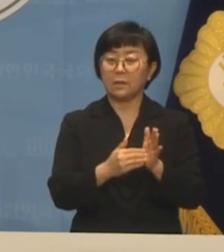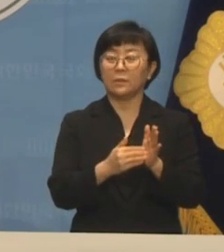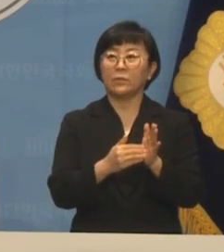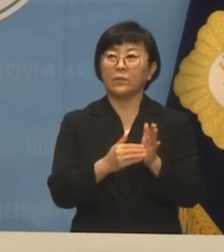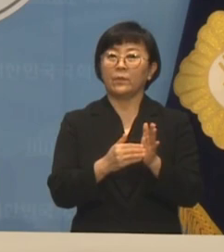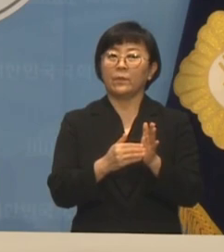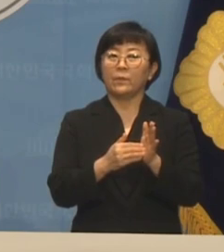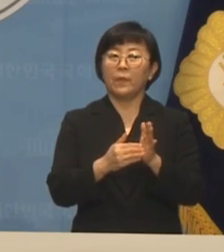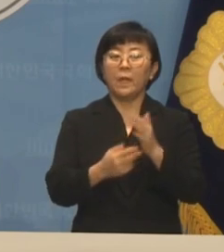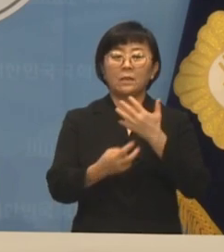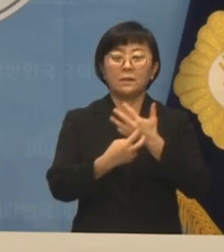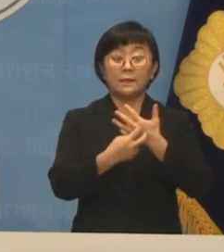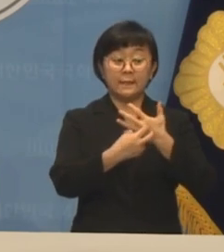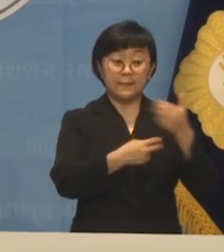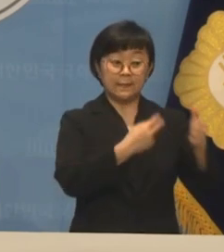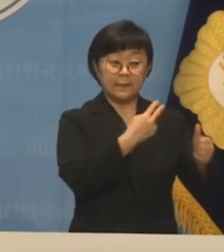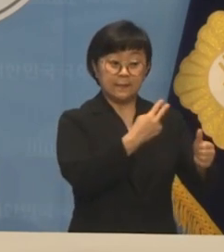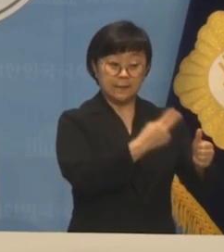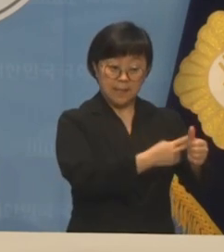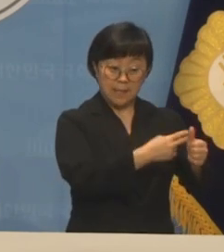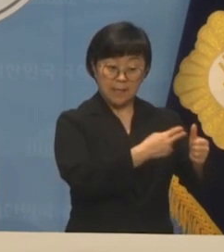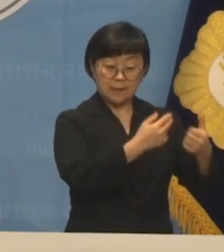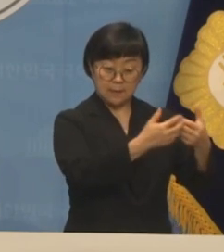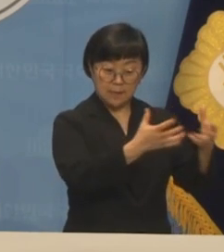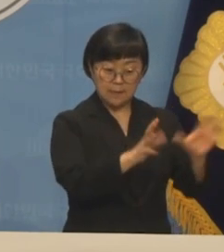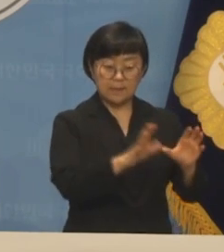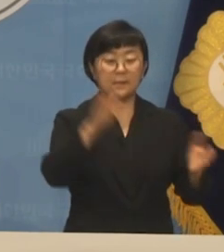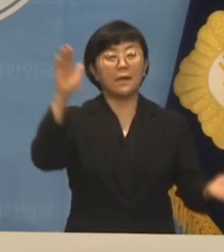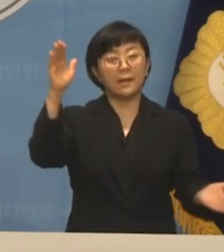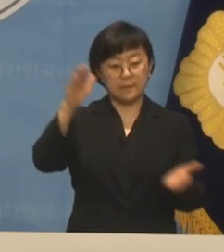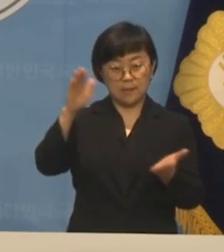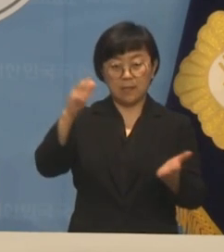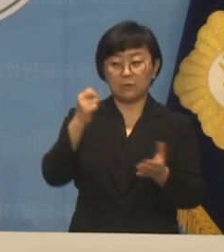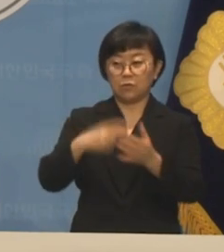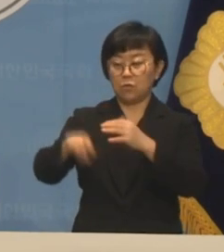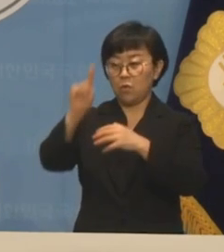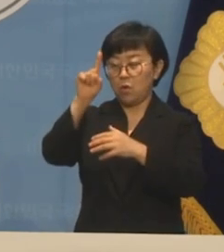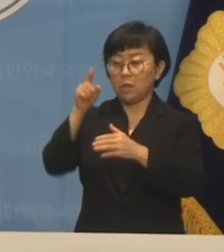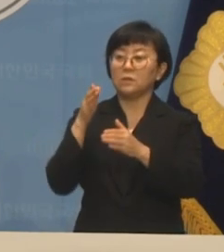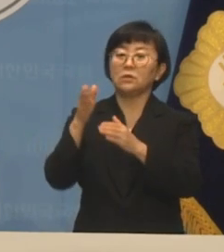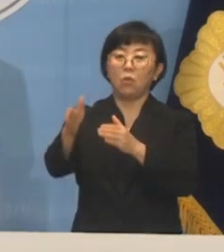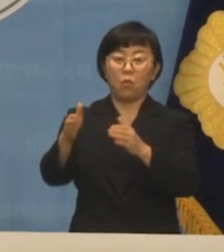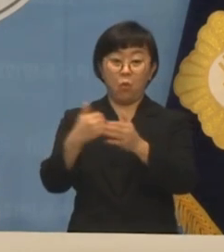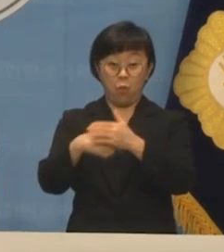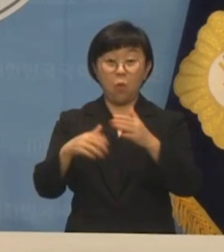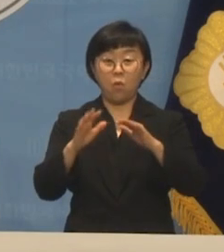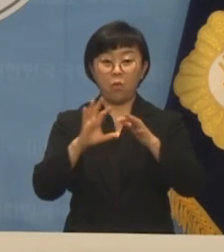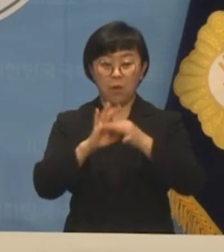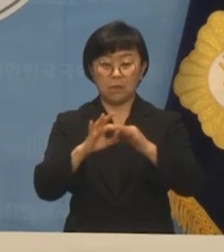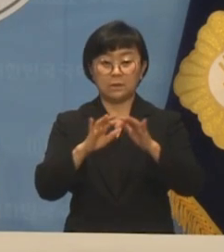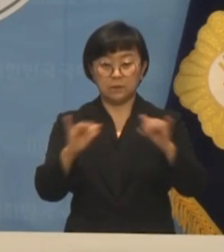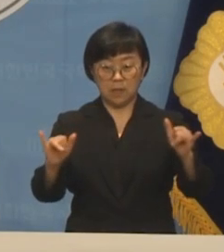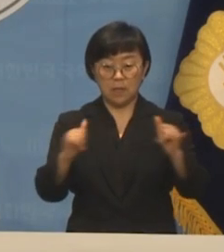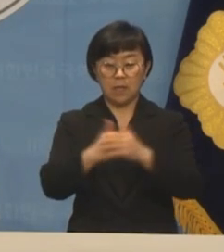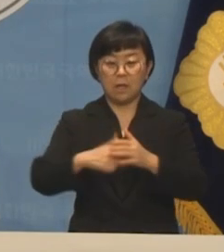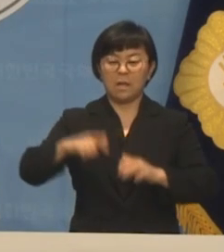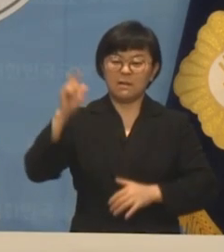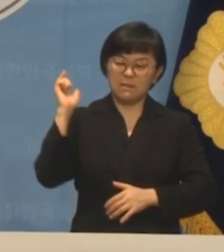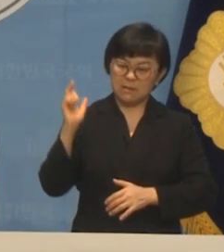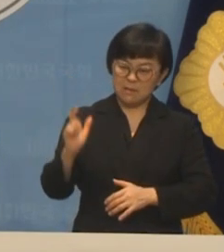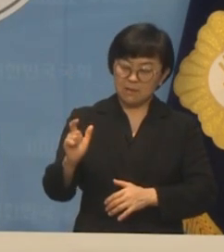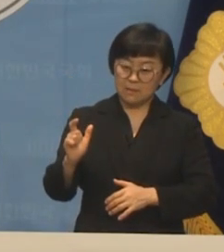대해서 의사단체와 의대생 또는 일부 전공의들은 이거에 대해서